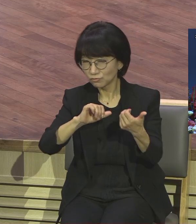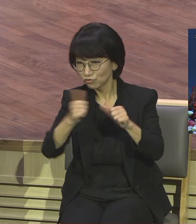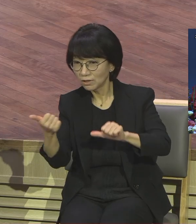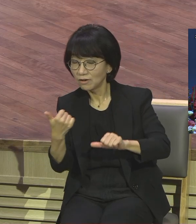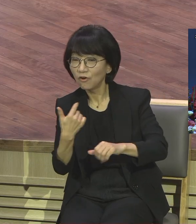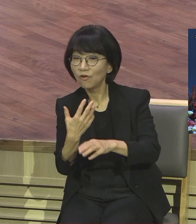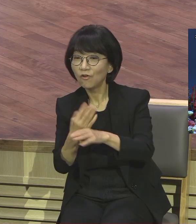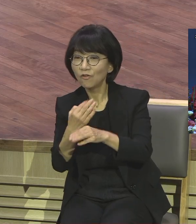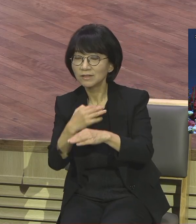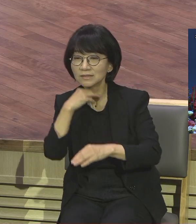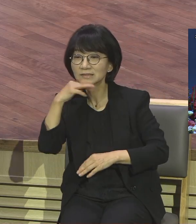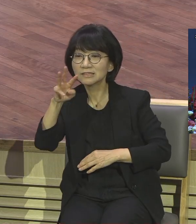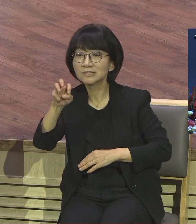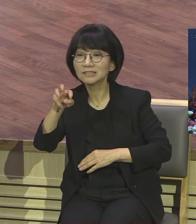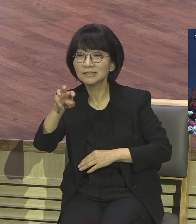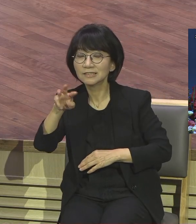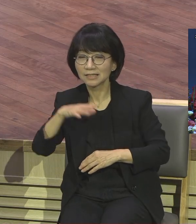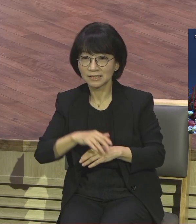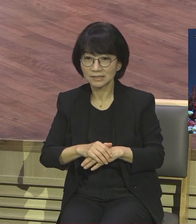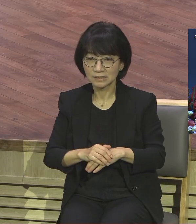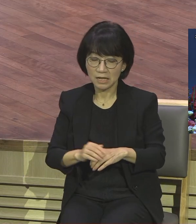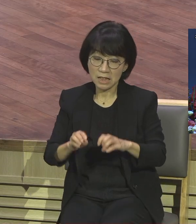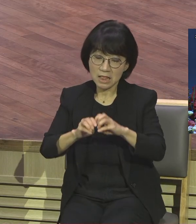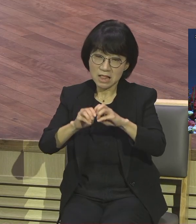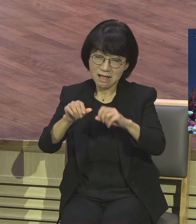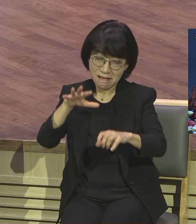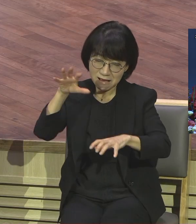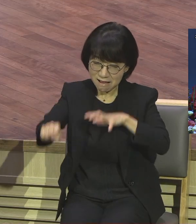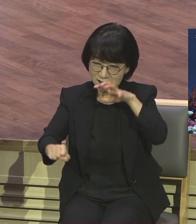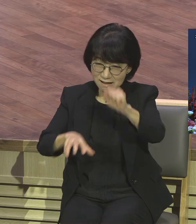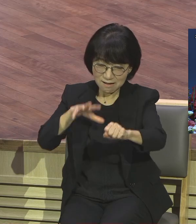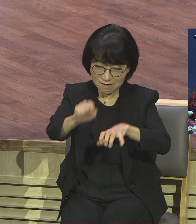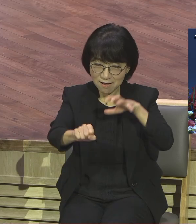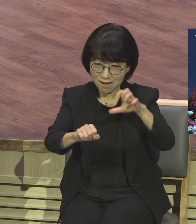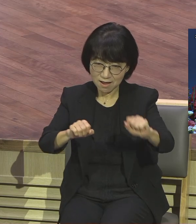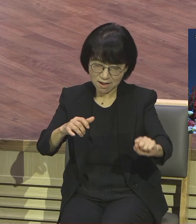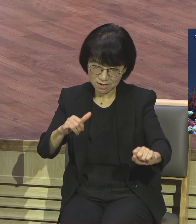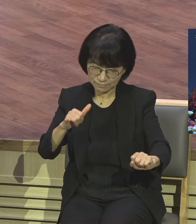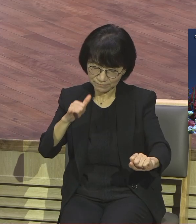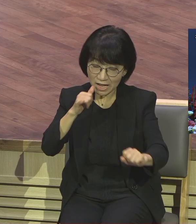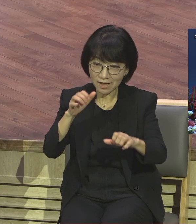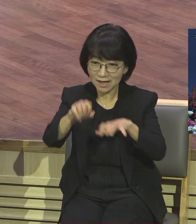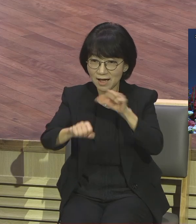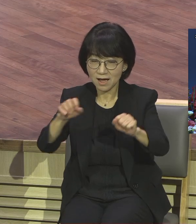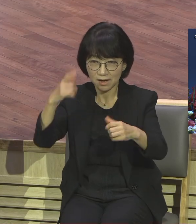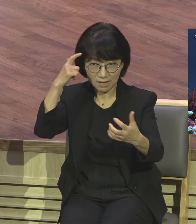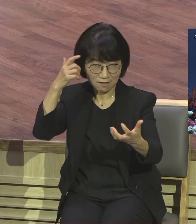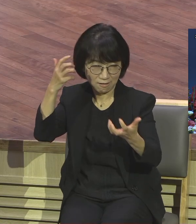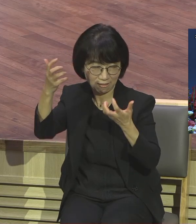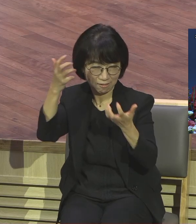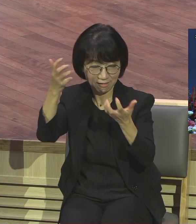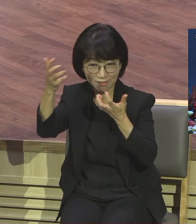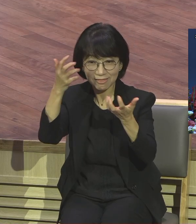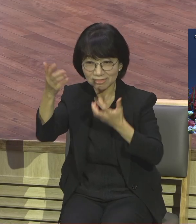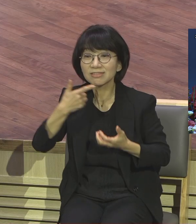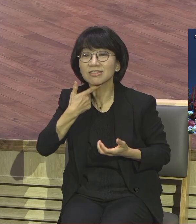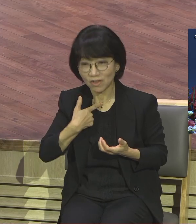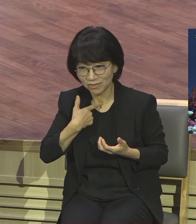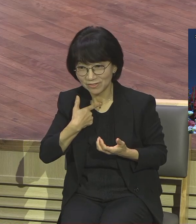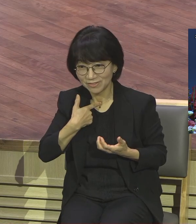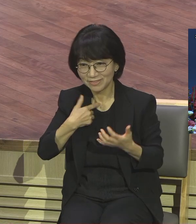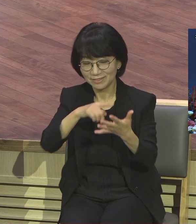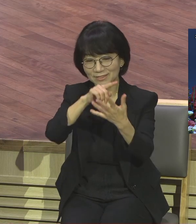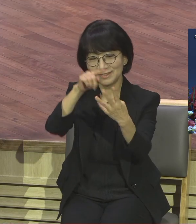이상 정복할 땅이 없어서 통곡할 정도로 그렇게 엄청난 광대한